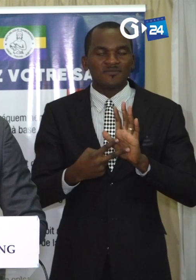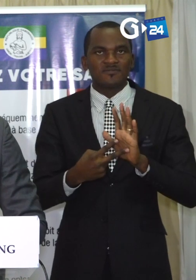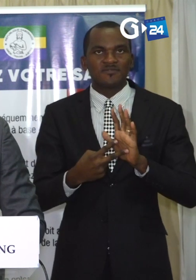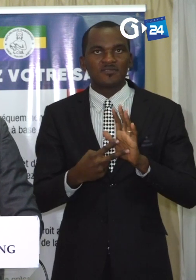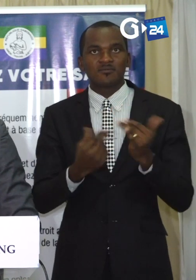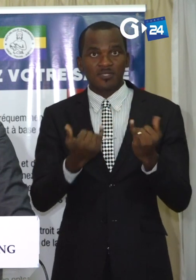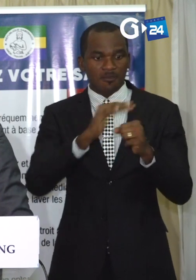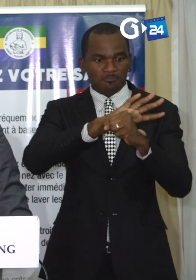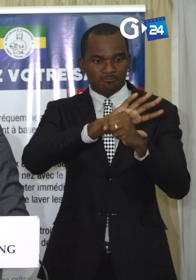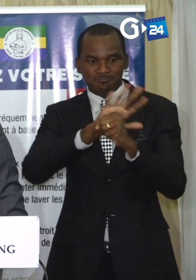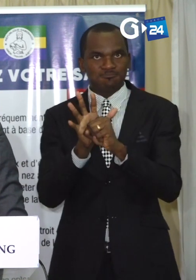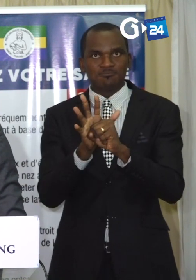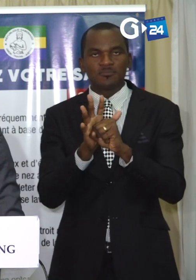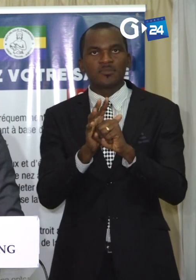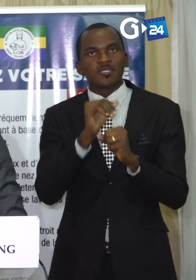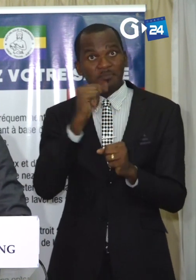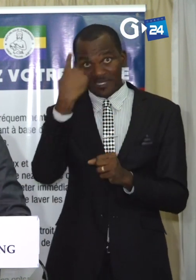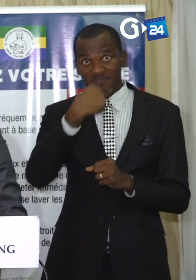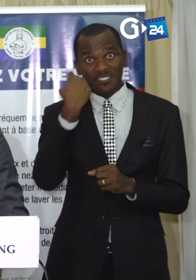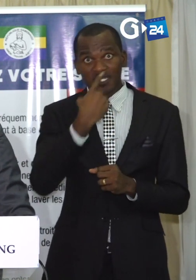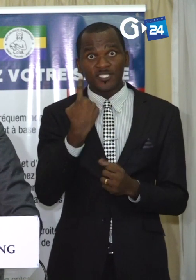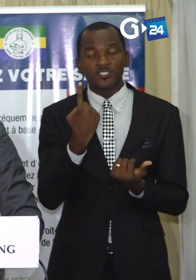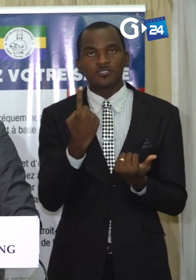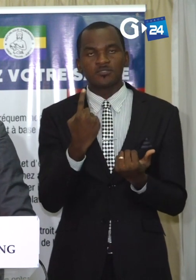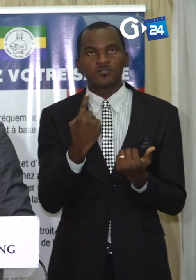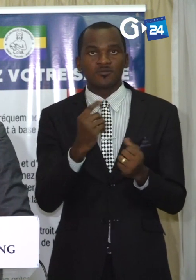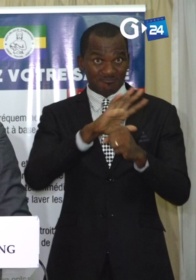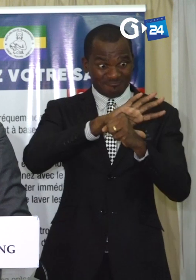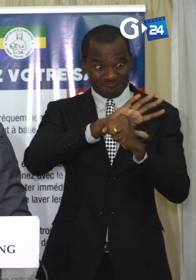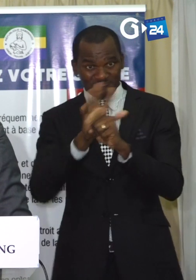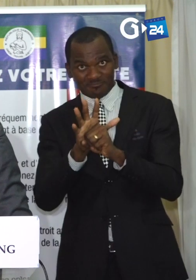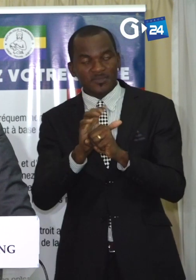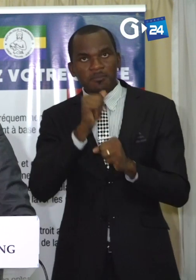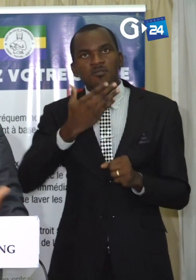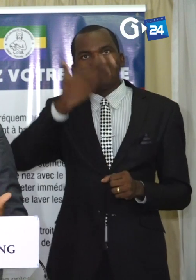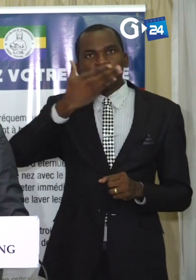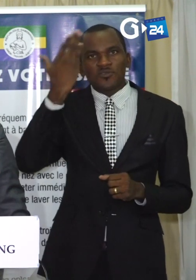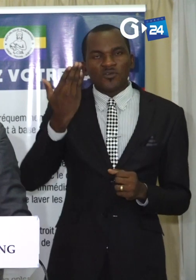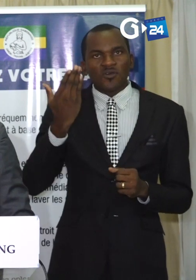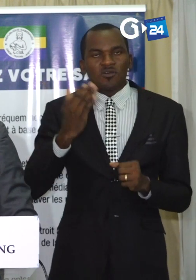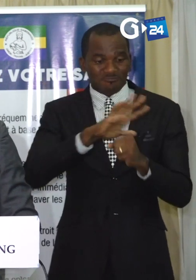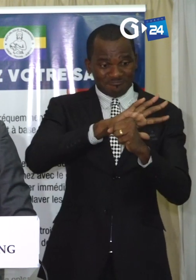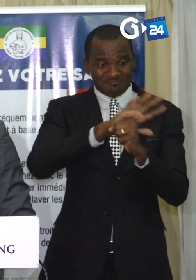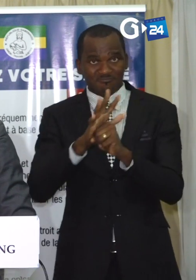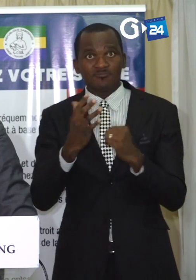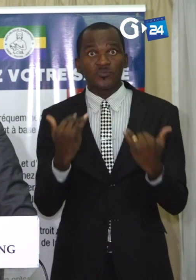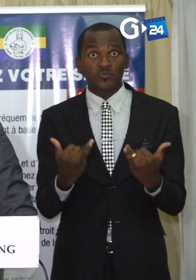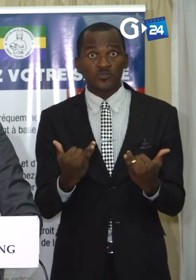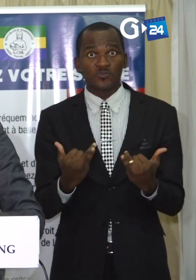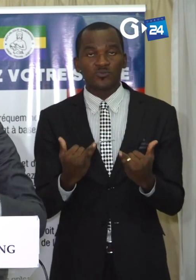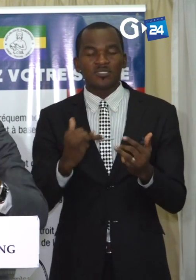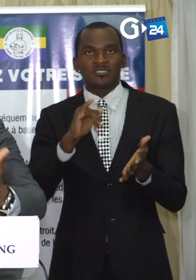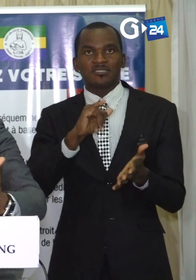le Covid-19 n'a pas de visage, le Covid-19 n'a pas d'odeur. Le Covid-19 aujourd'hui,